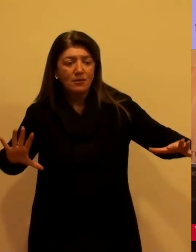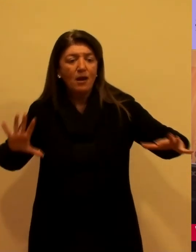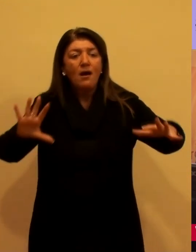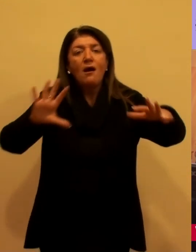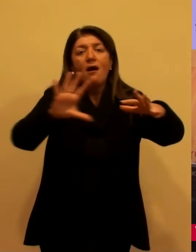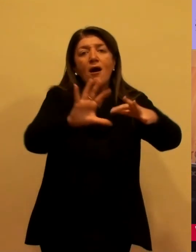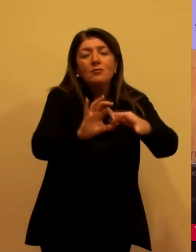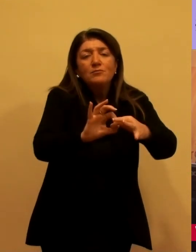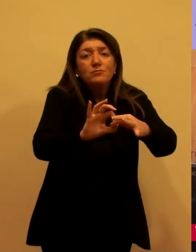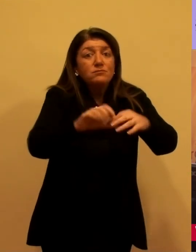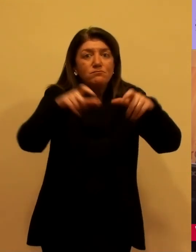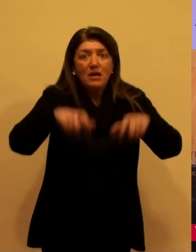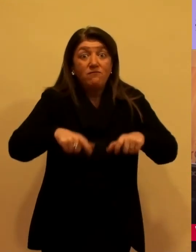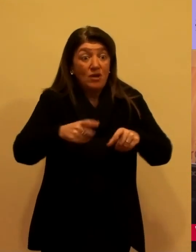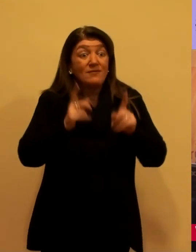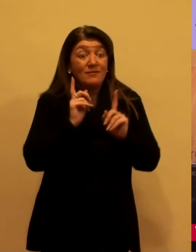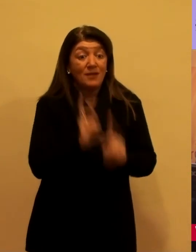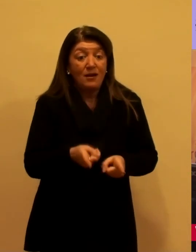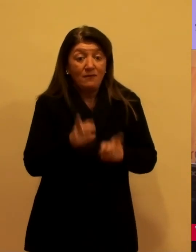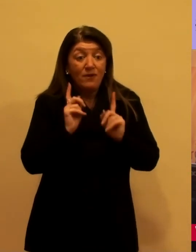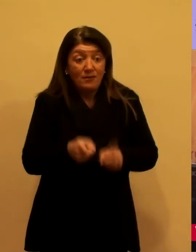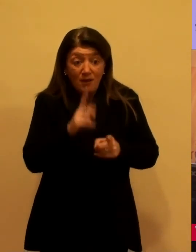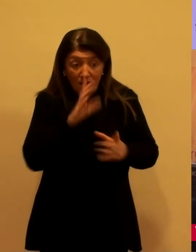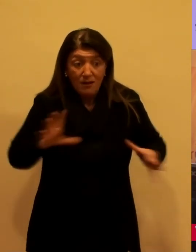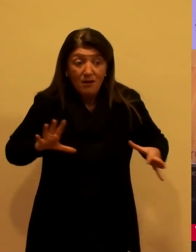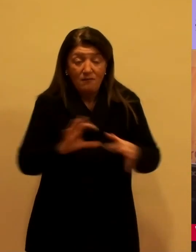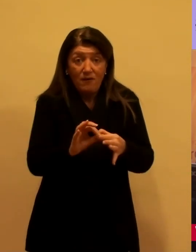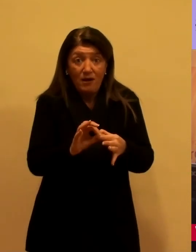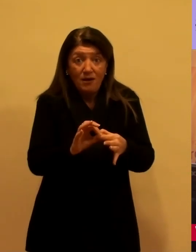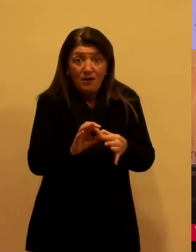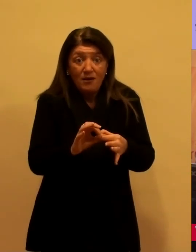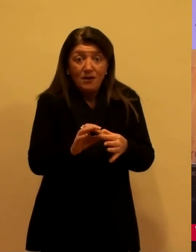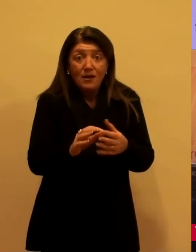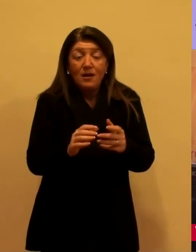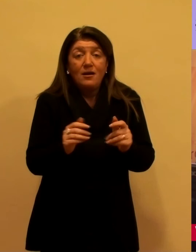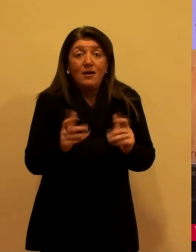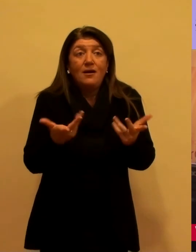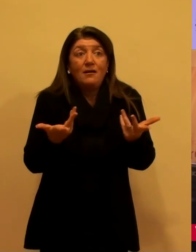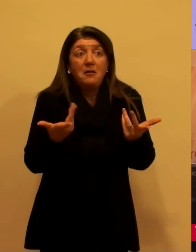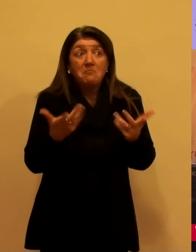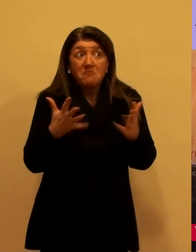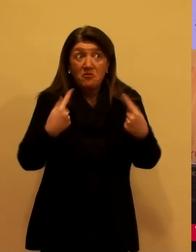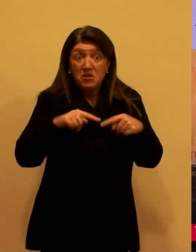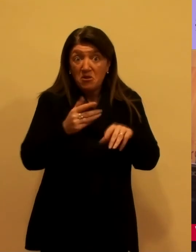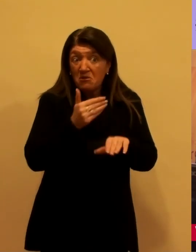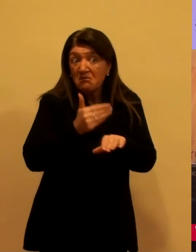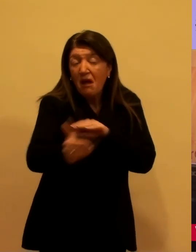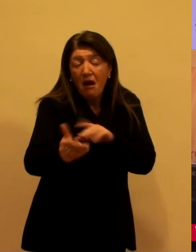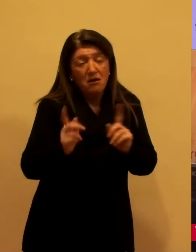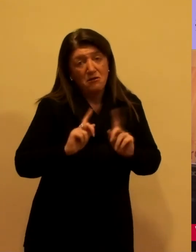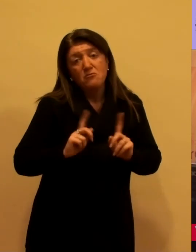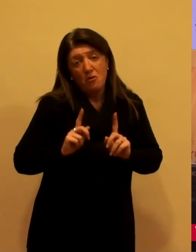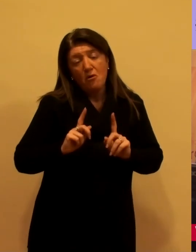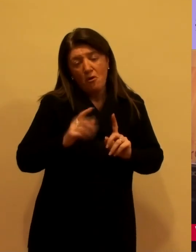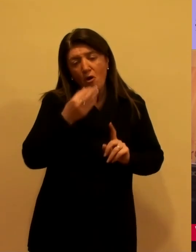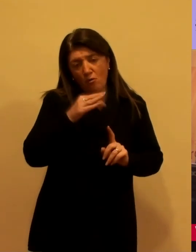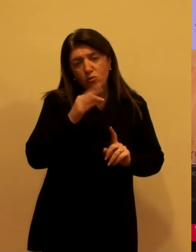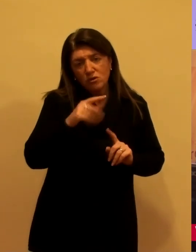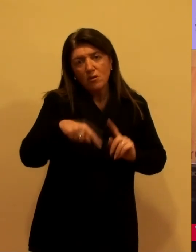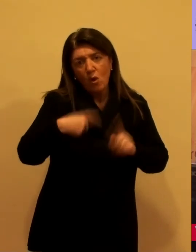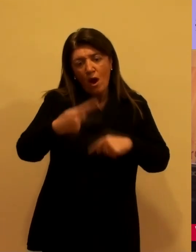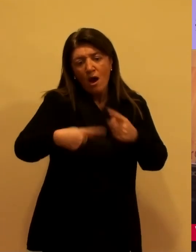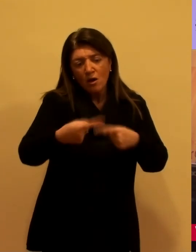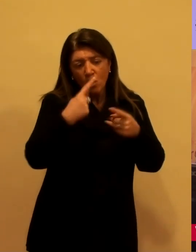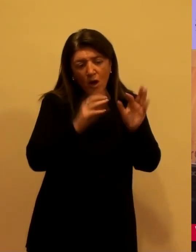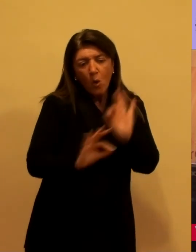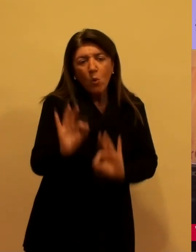deve diventarlo, perché forse, come dire, non, magari non siamo così in ritardo, possiamo ancora prenderci cura, ecco, di